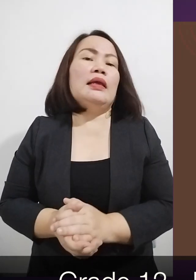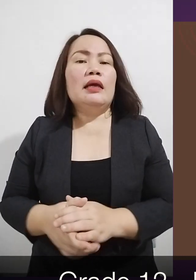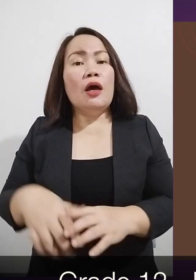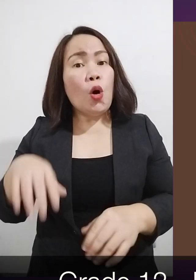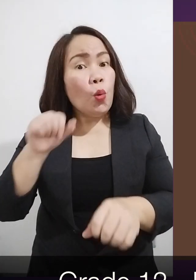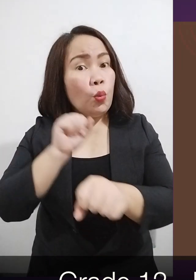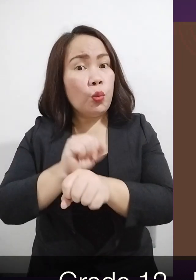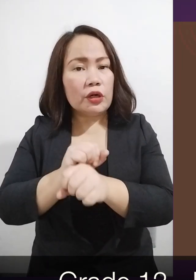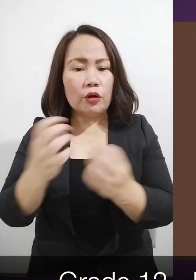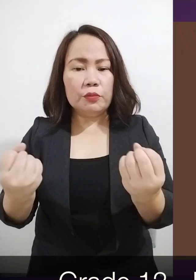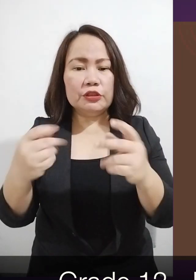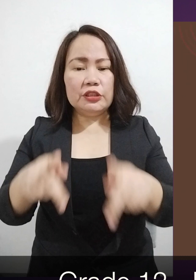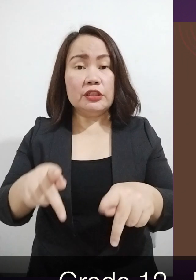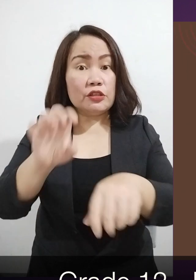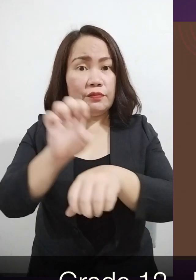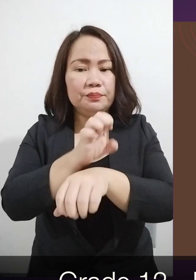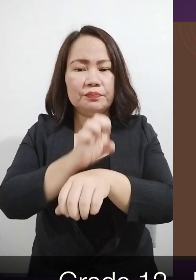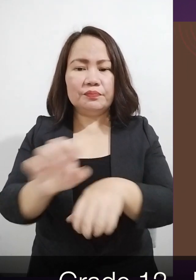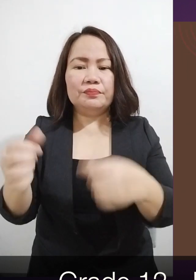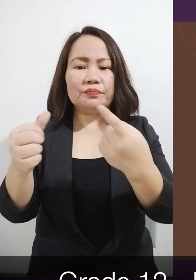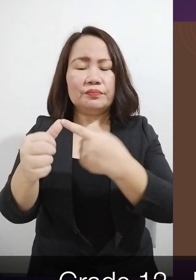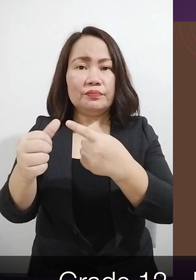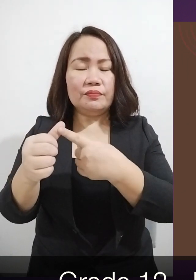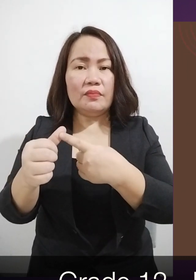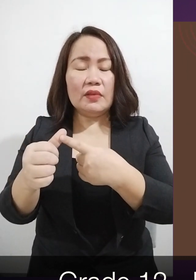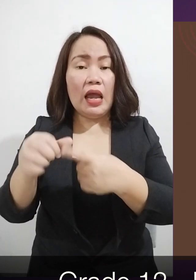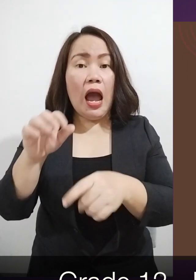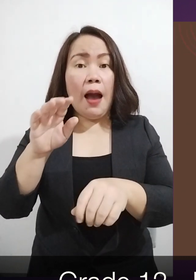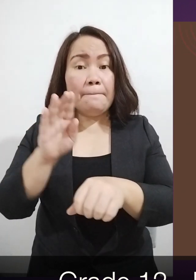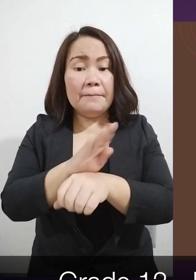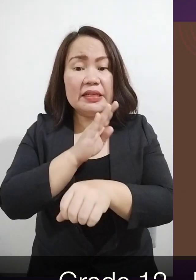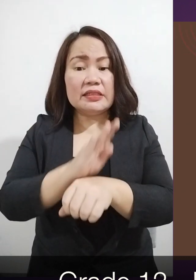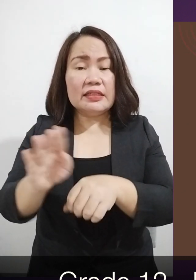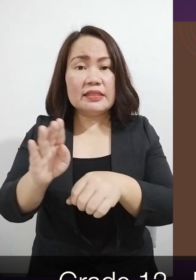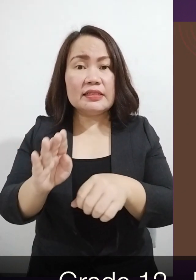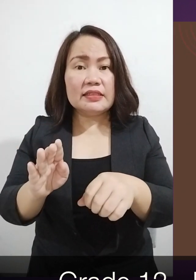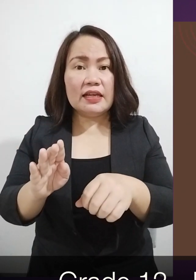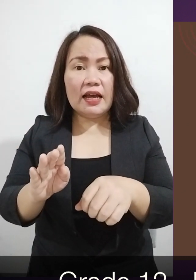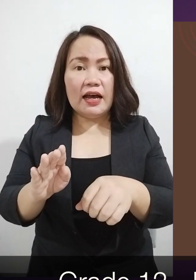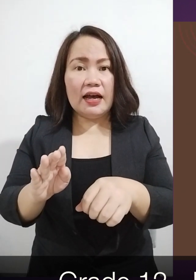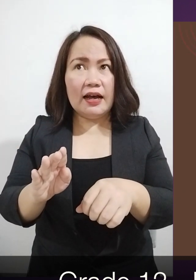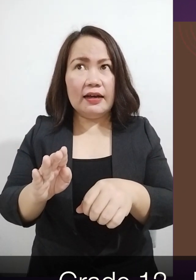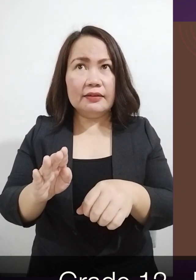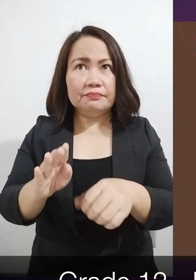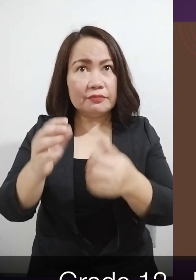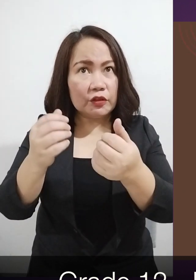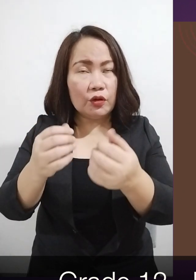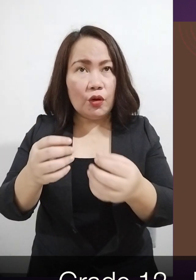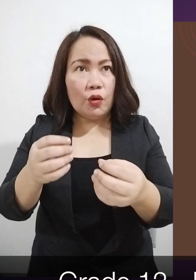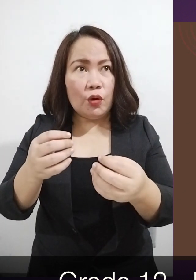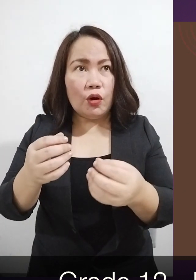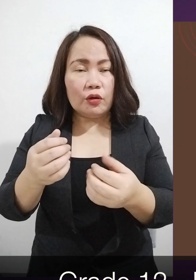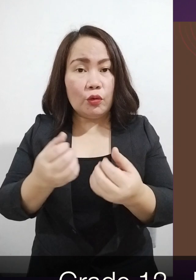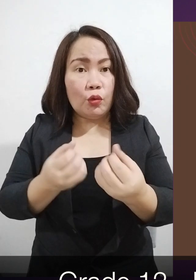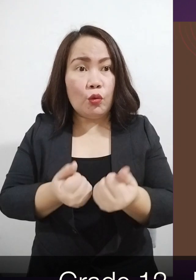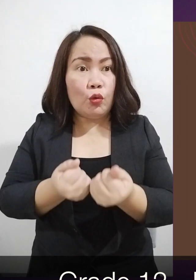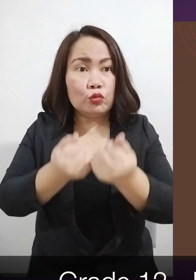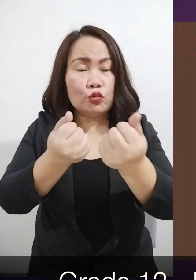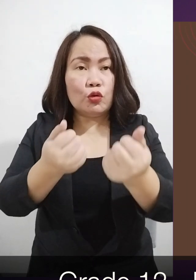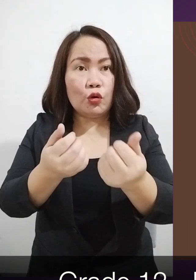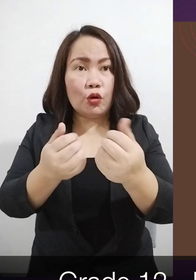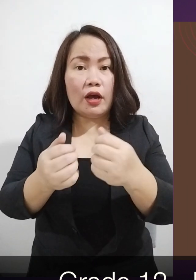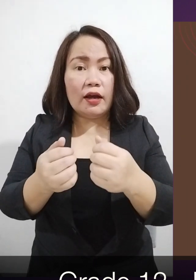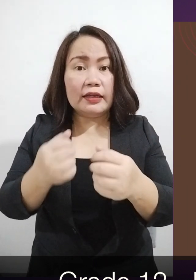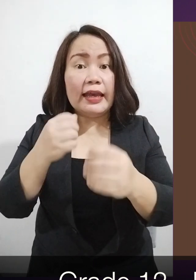Career opportunities of entrepreneurship. 1. Business consultant. Siya ay may kadalubhasaan sa larangan ng